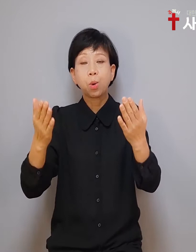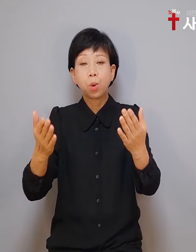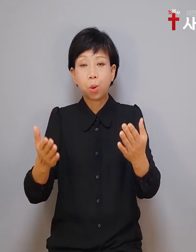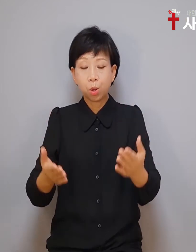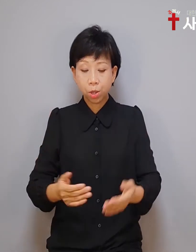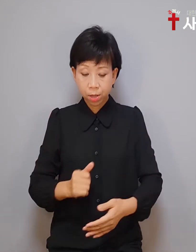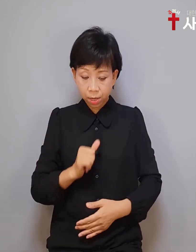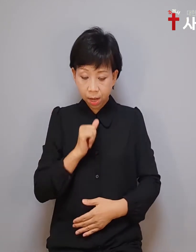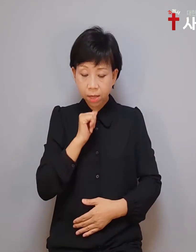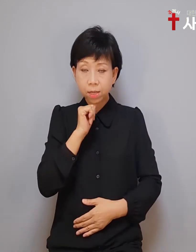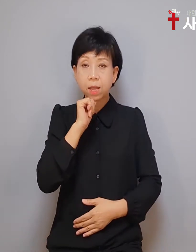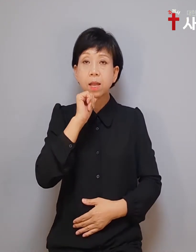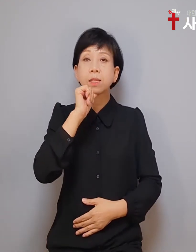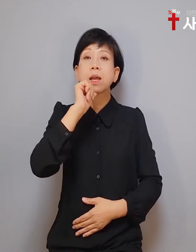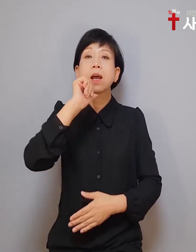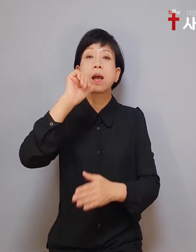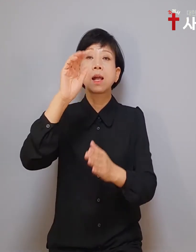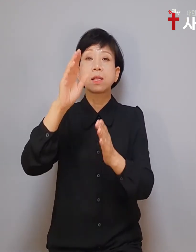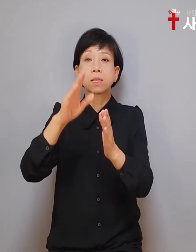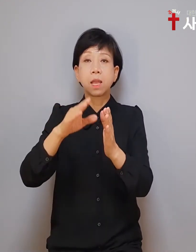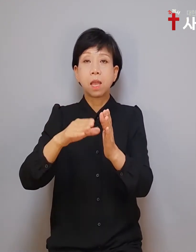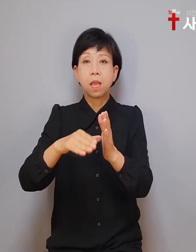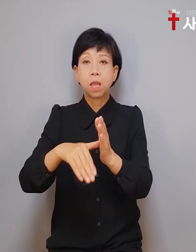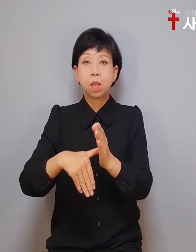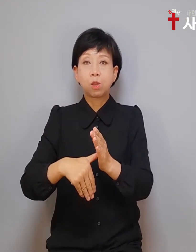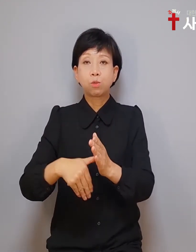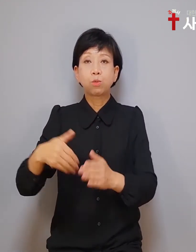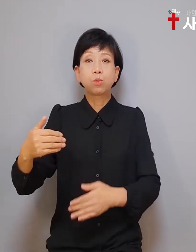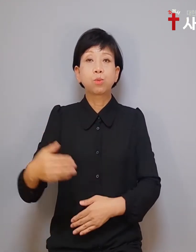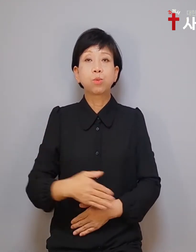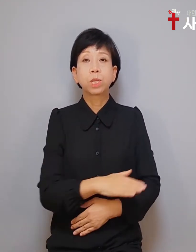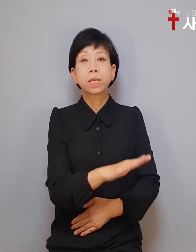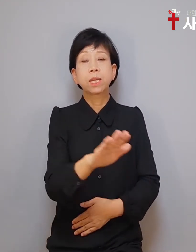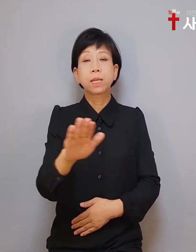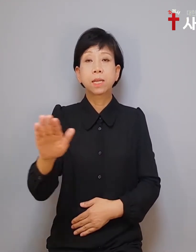주고 가난할 때